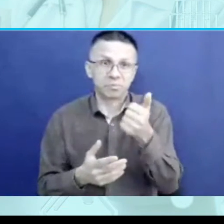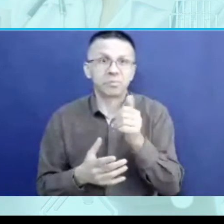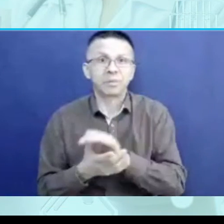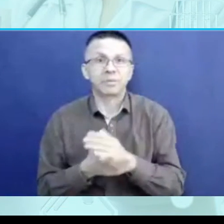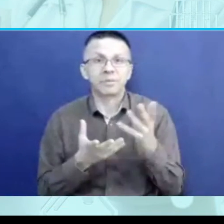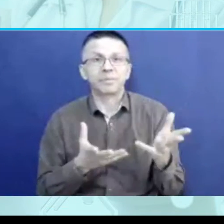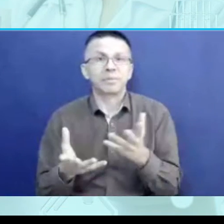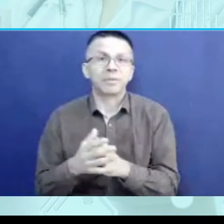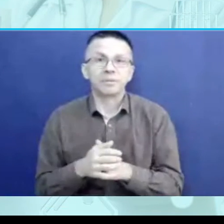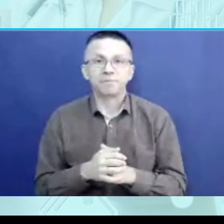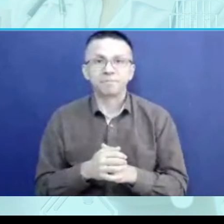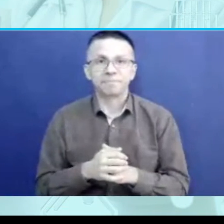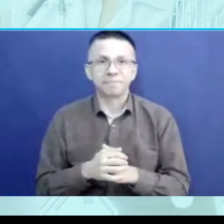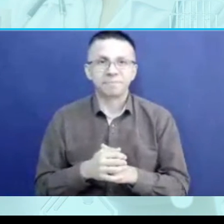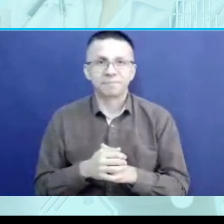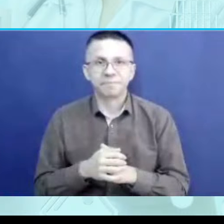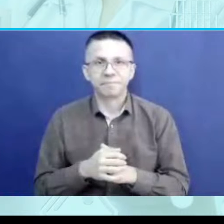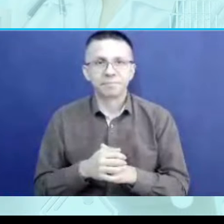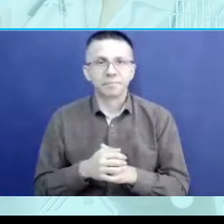Como dice el dicho,